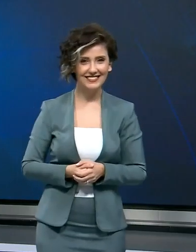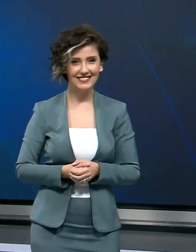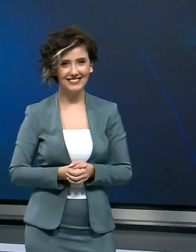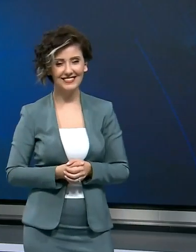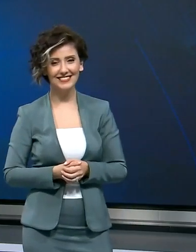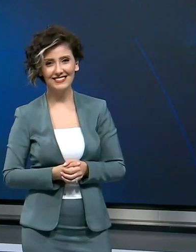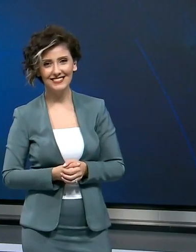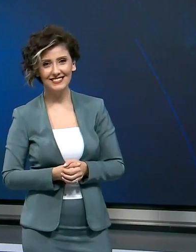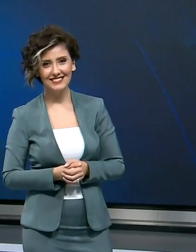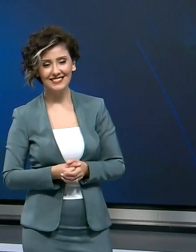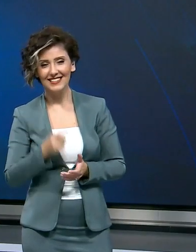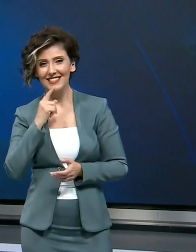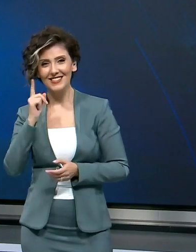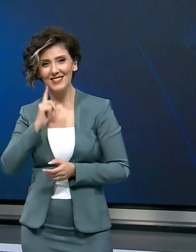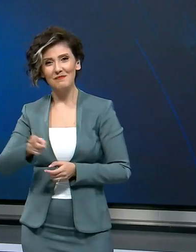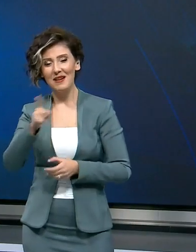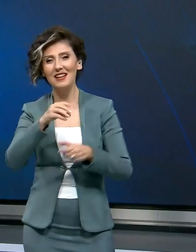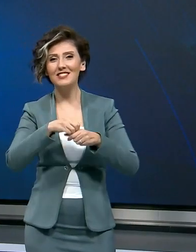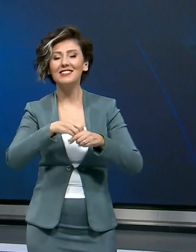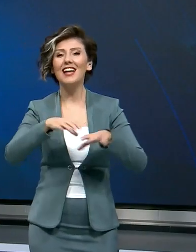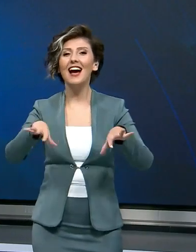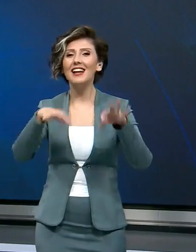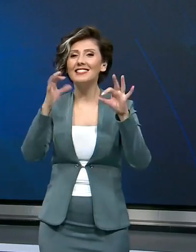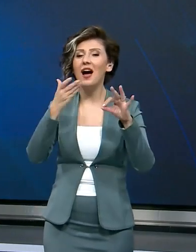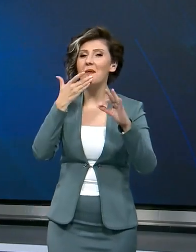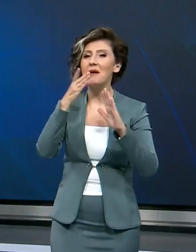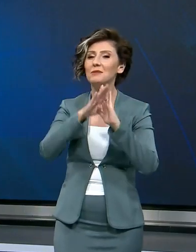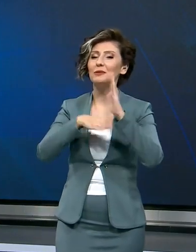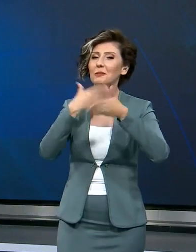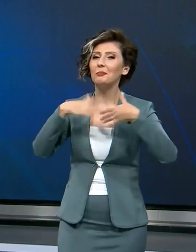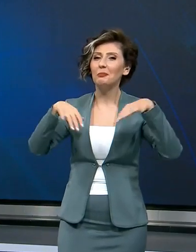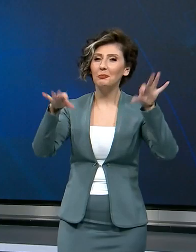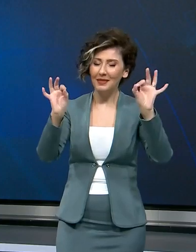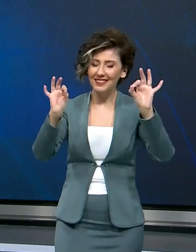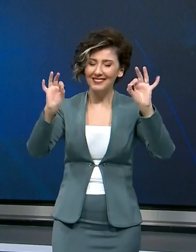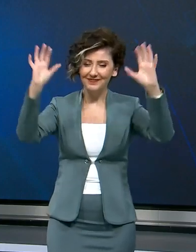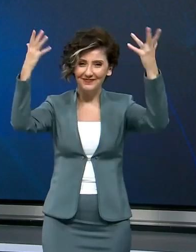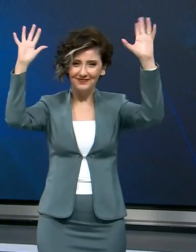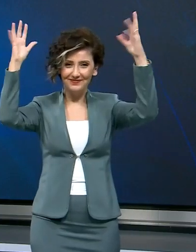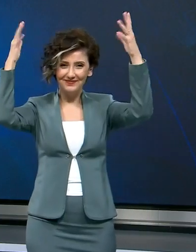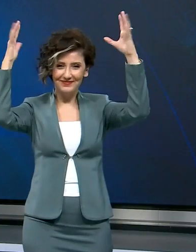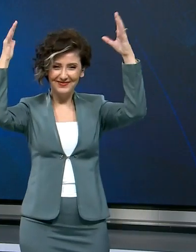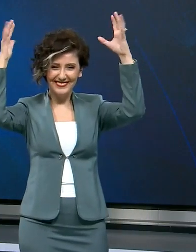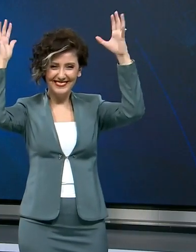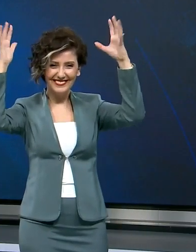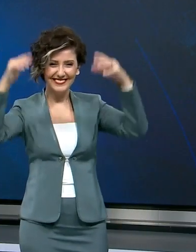İşitme engelliler için hazırladığımız haberlerimizi aktardık. Hoşçakalın.